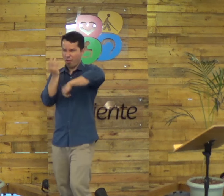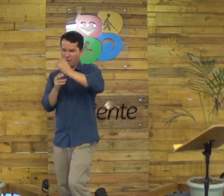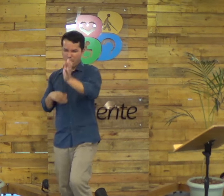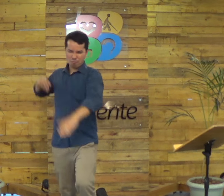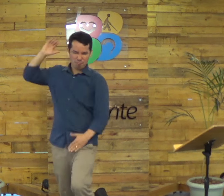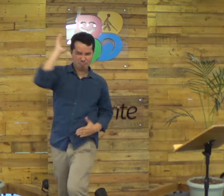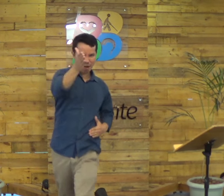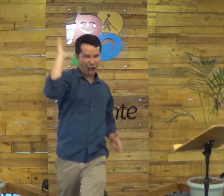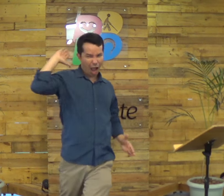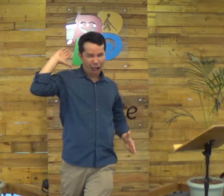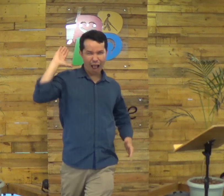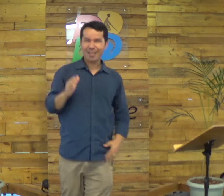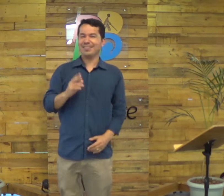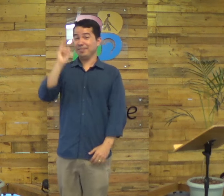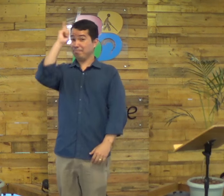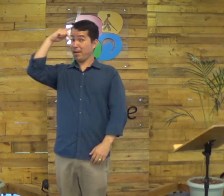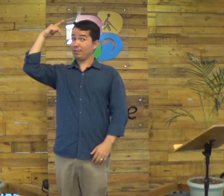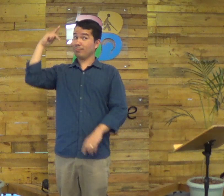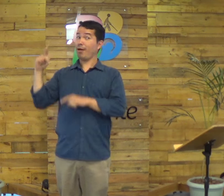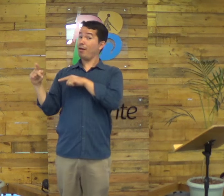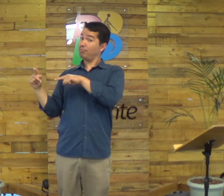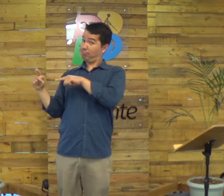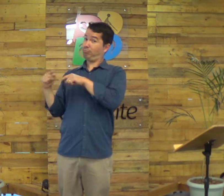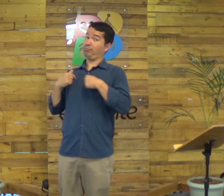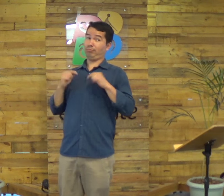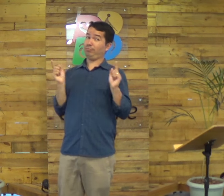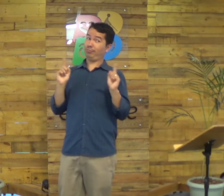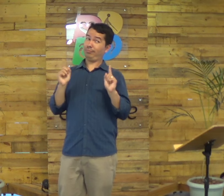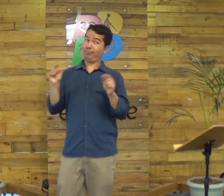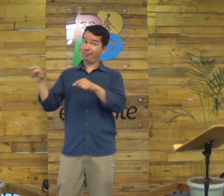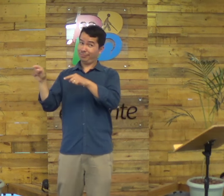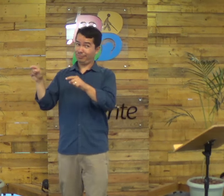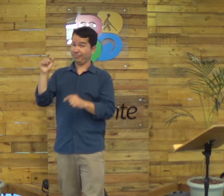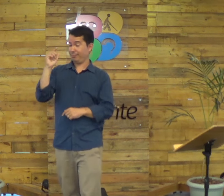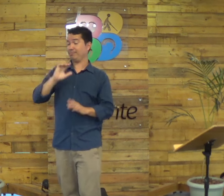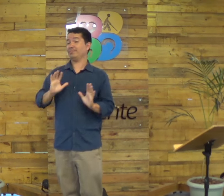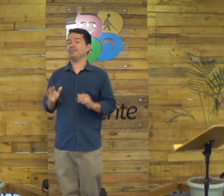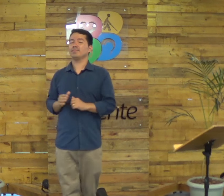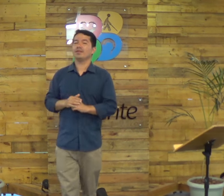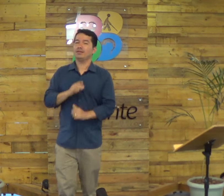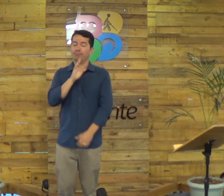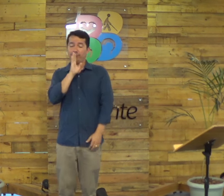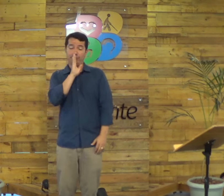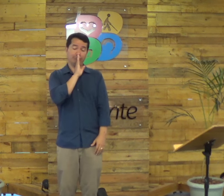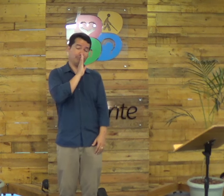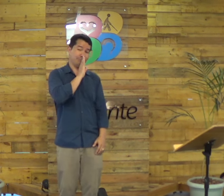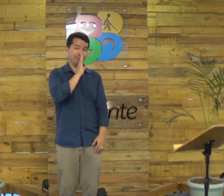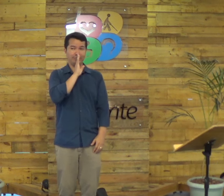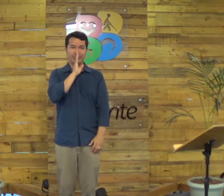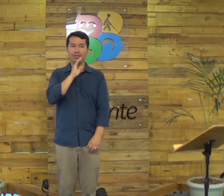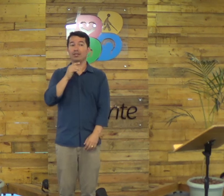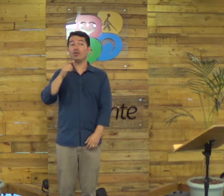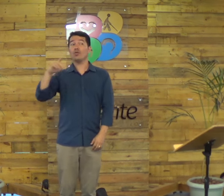e tem aquilo, tantas coisas, e eu falei, não, posso falar, é ele, ele estava,